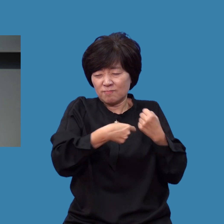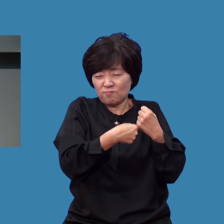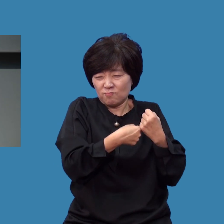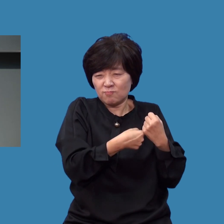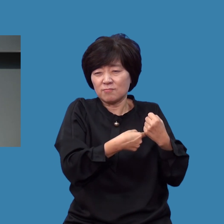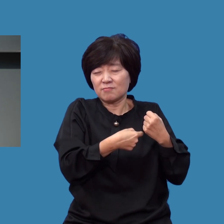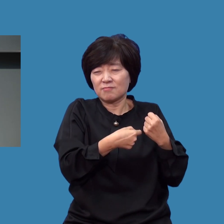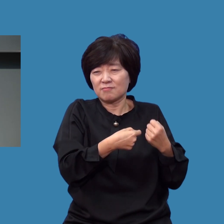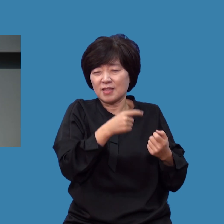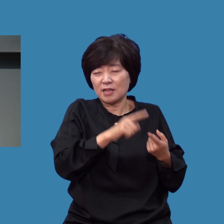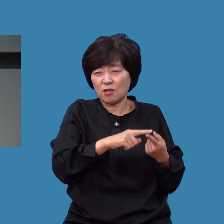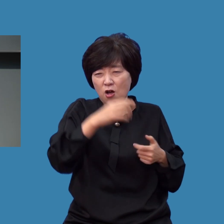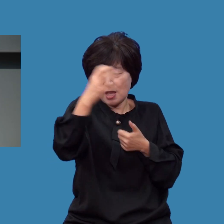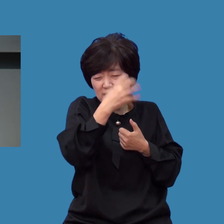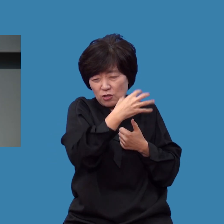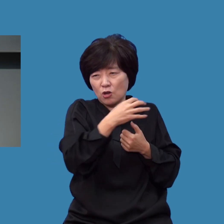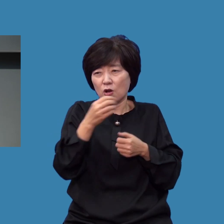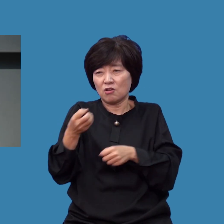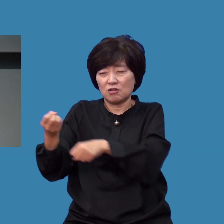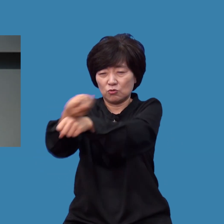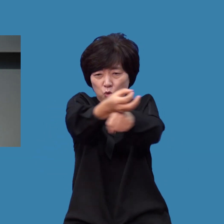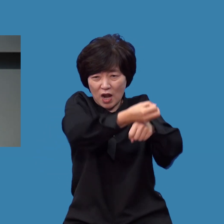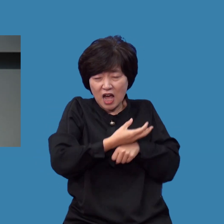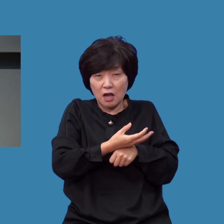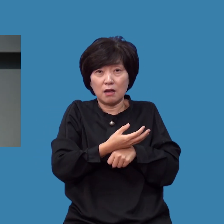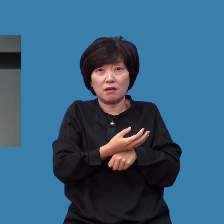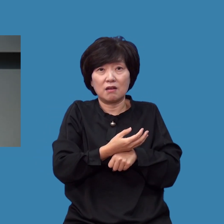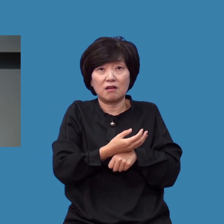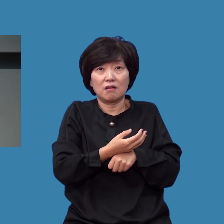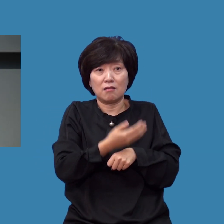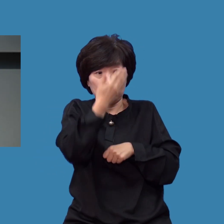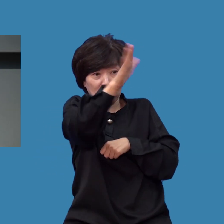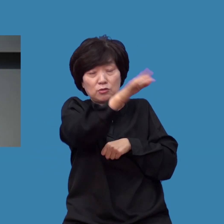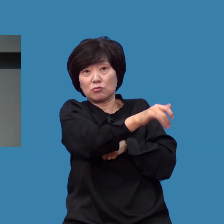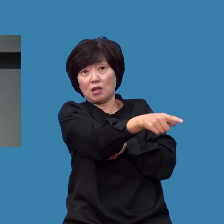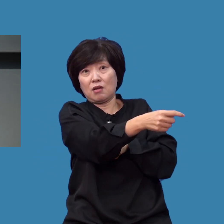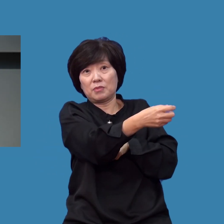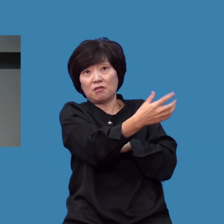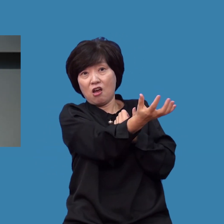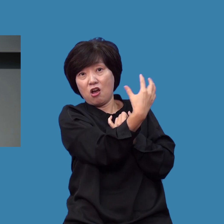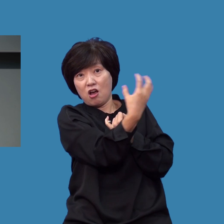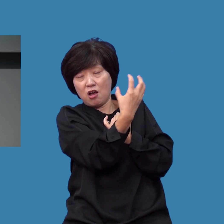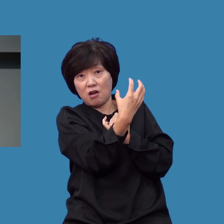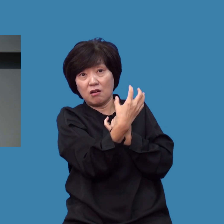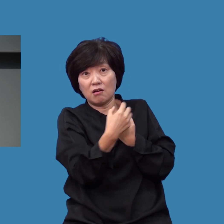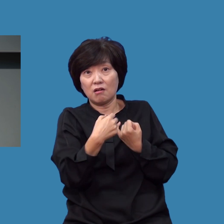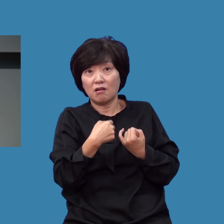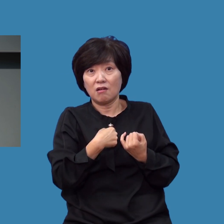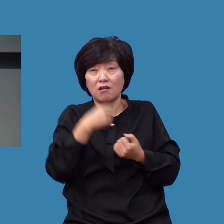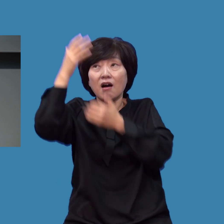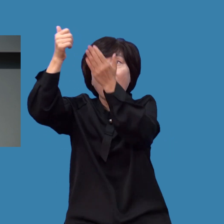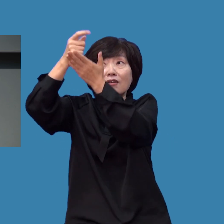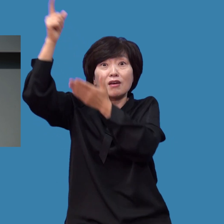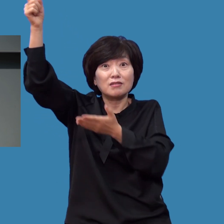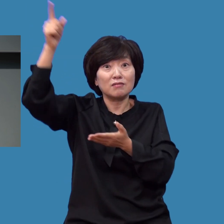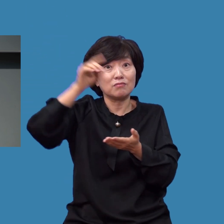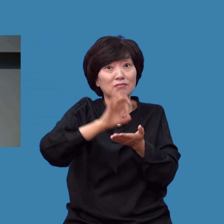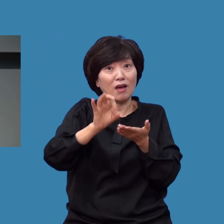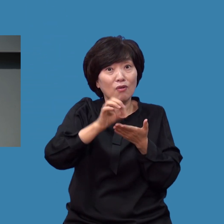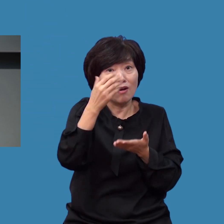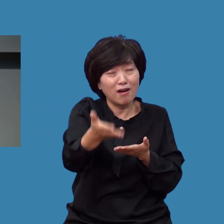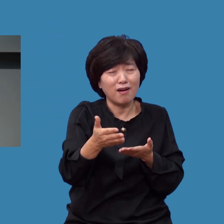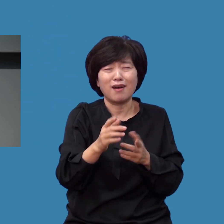보여주면서 꾸짖어. 이럴 리가 없다는 거야. 그렇지 않습니까? 아니 그런 아버지가 어디 있어 세상에.